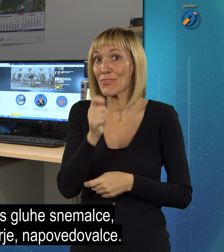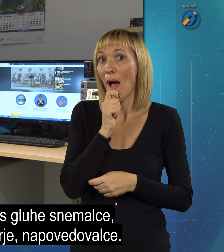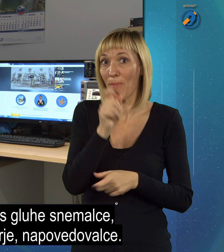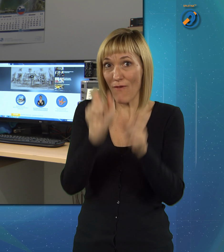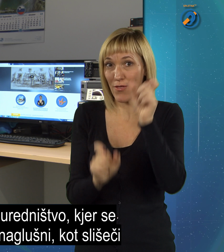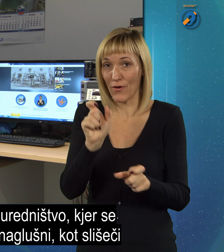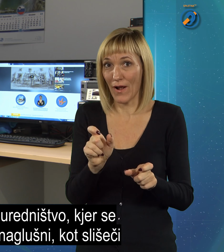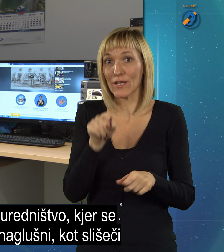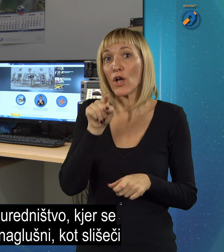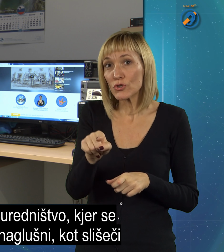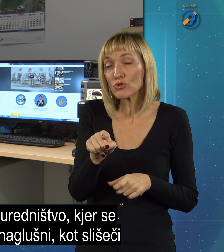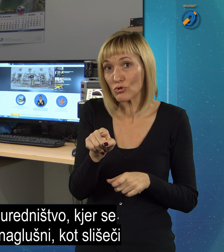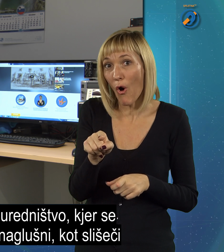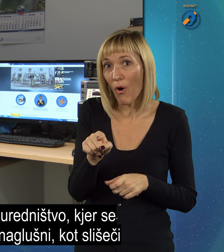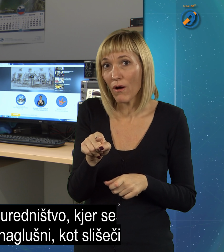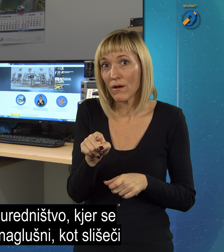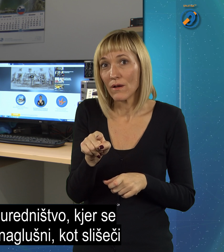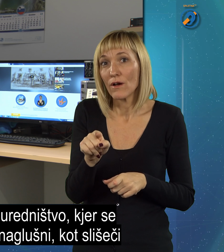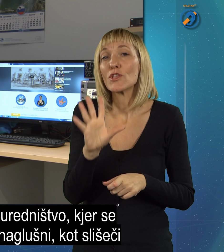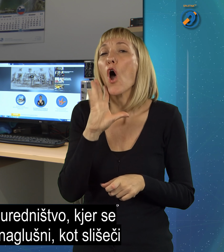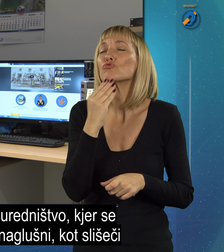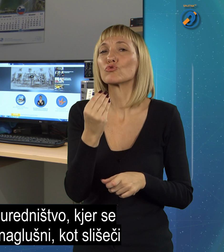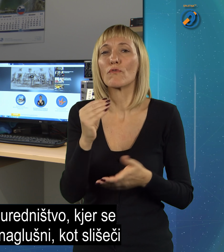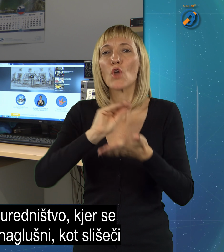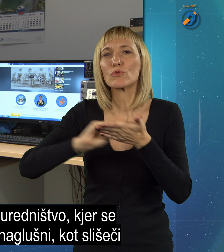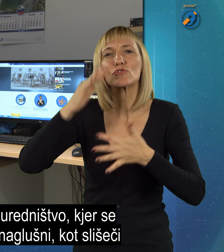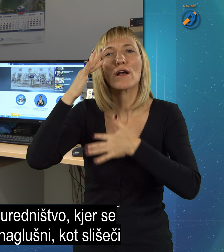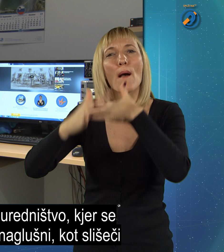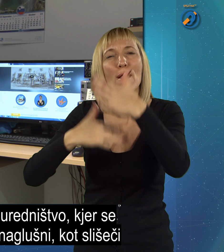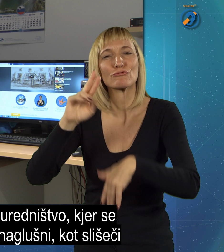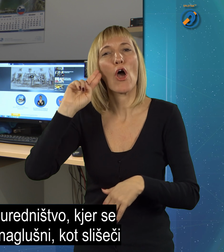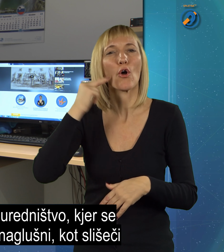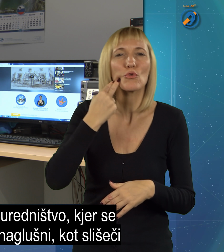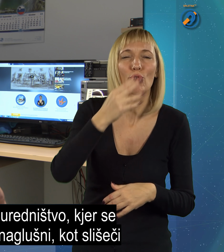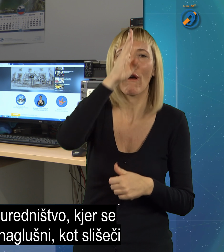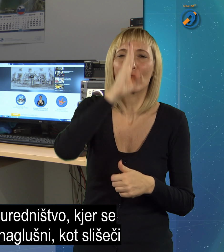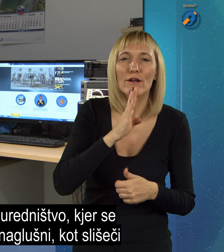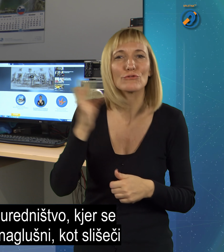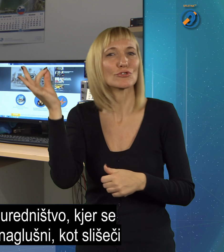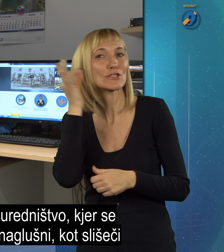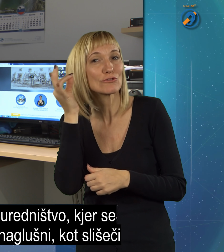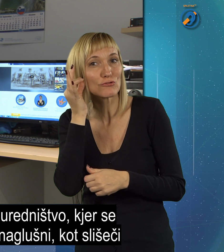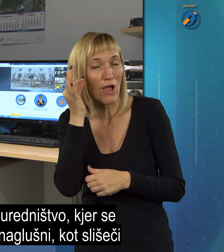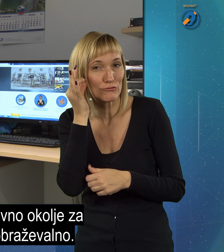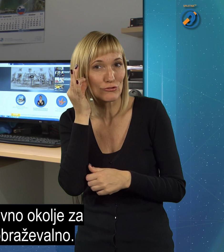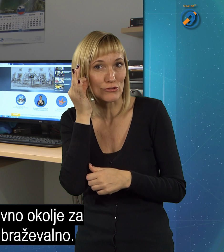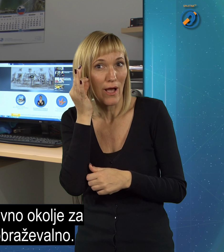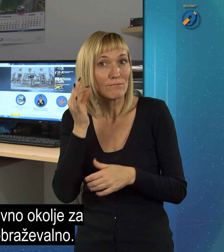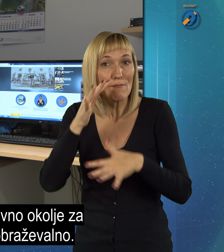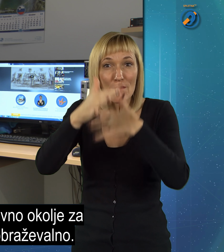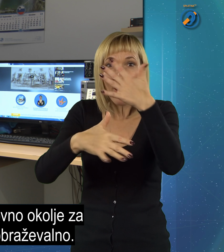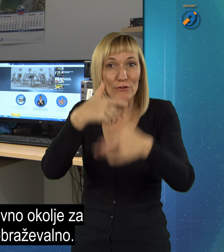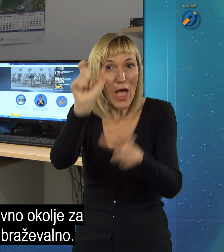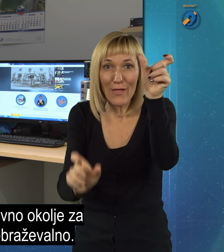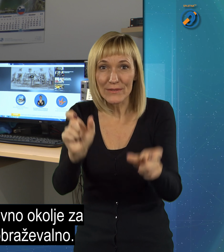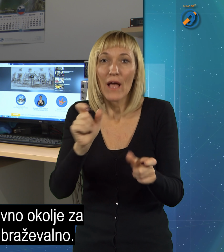napovedovalce. Tako da je pravzaprav tukaj dela eno krasno uredništvo, kjer se mešajo tako gluhi, naglušni, slišeči in